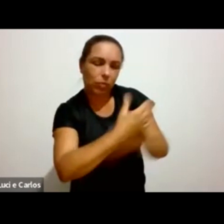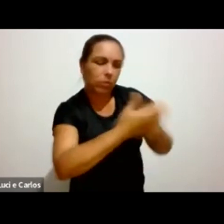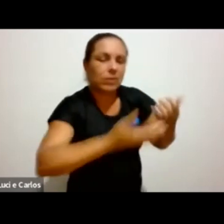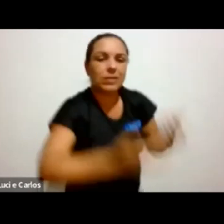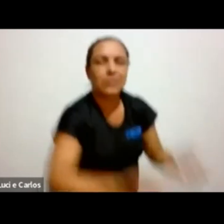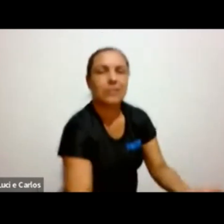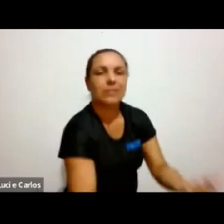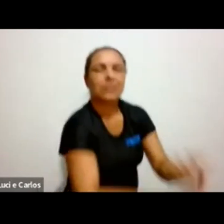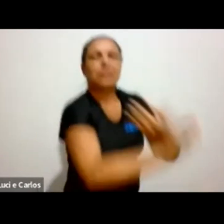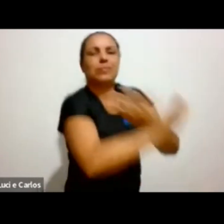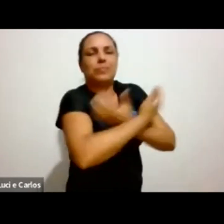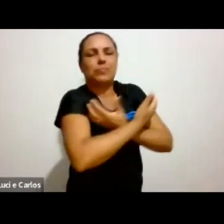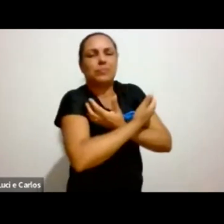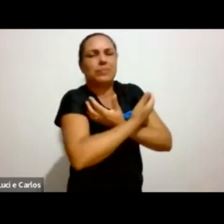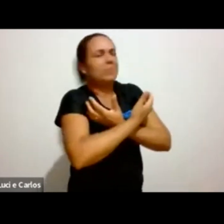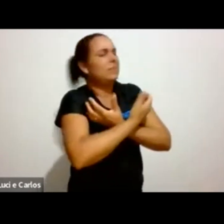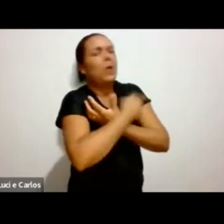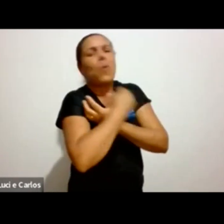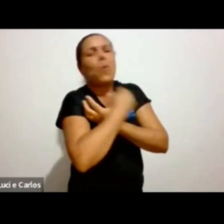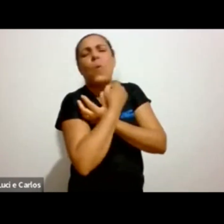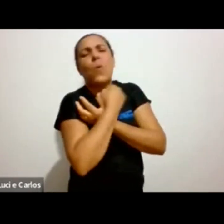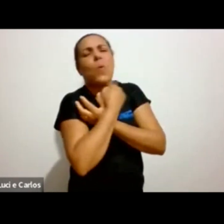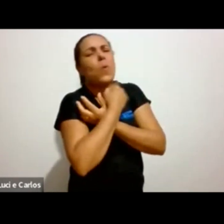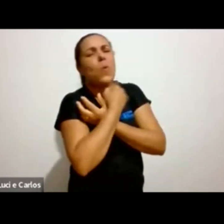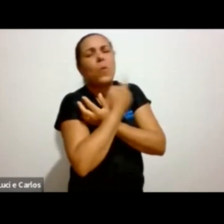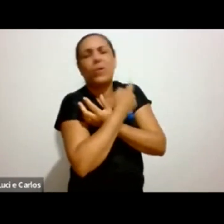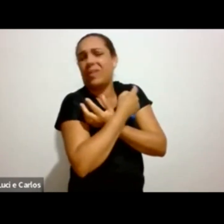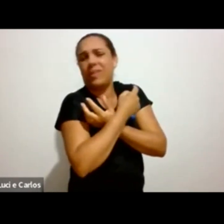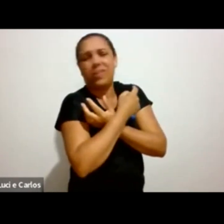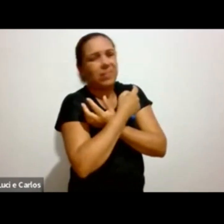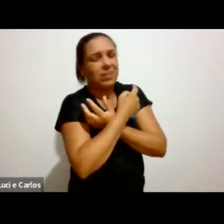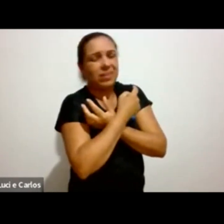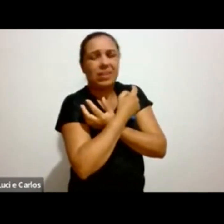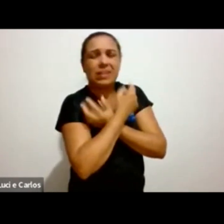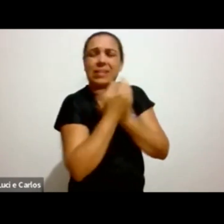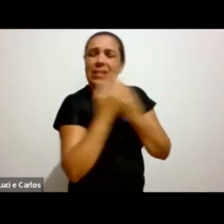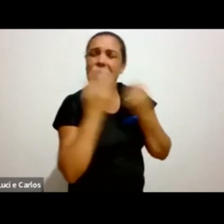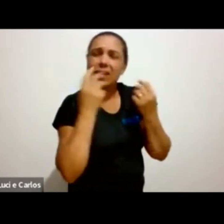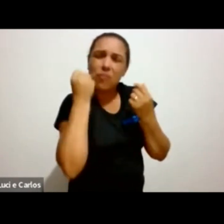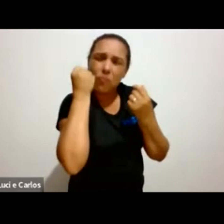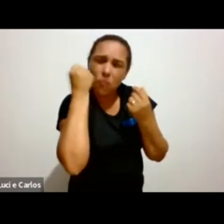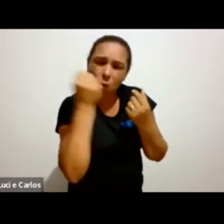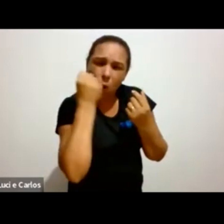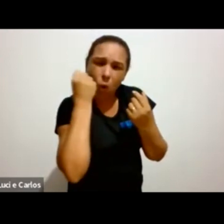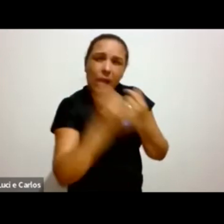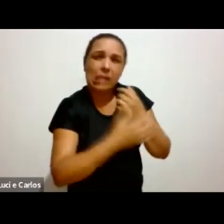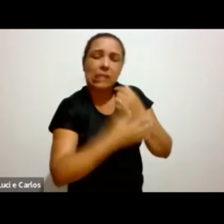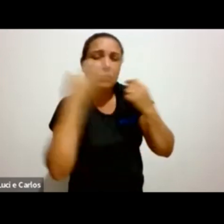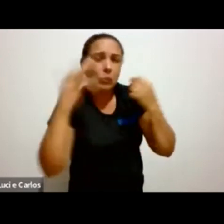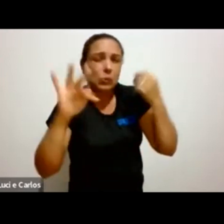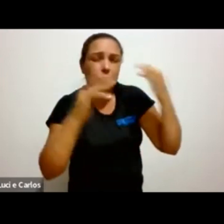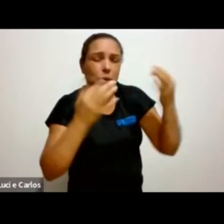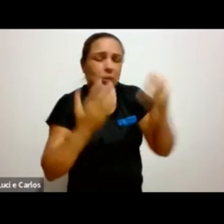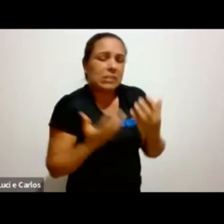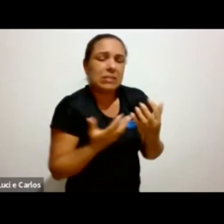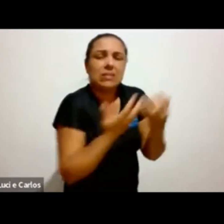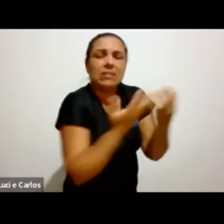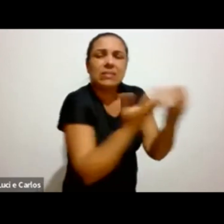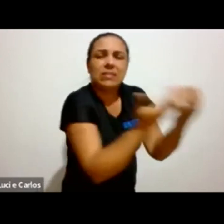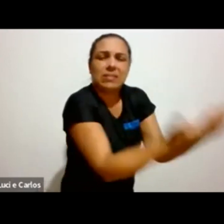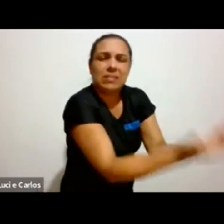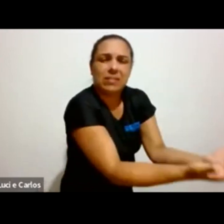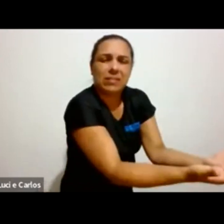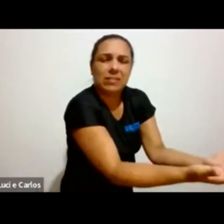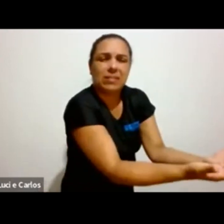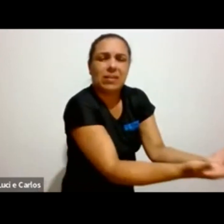que ela expressa para o seu filho. E essa mãe talvez ela tenha tantas dores que ela não possa segurar seu filho no